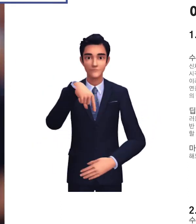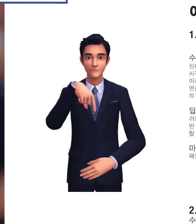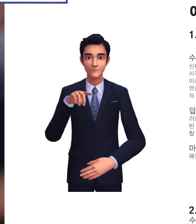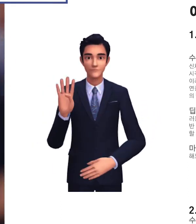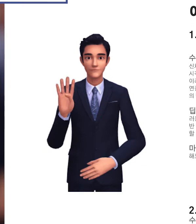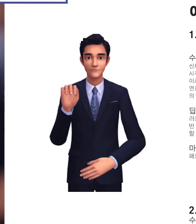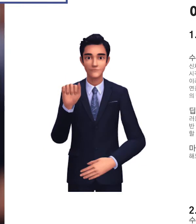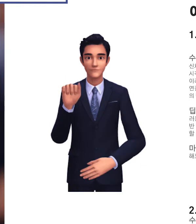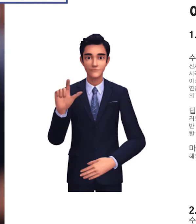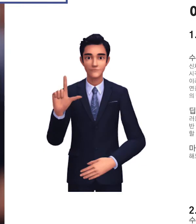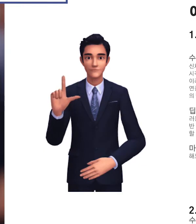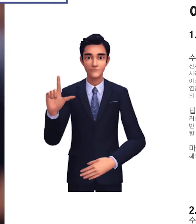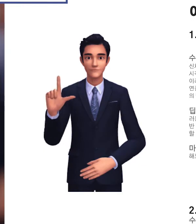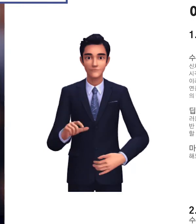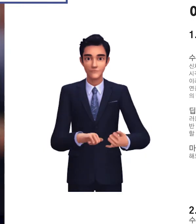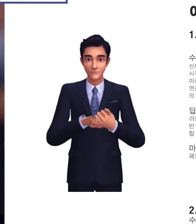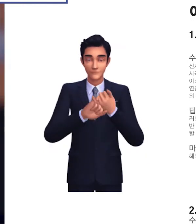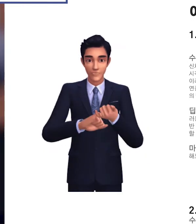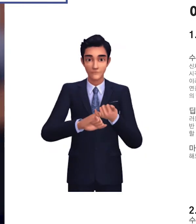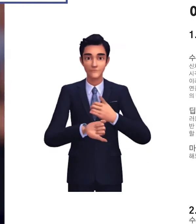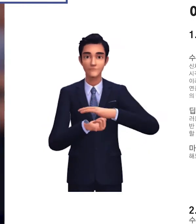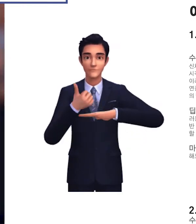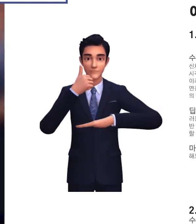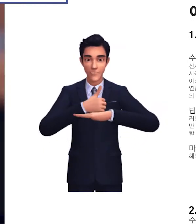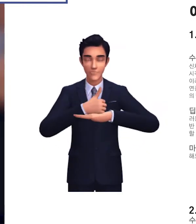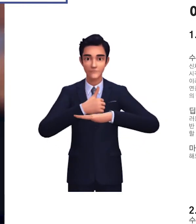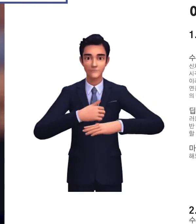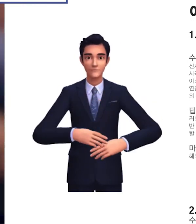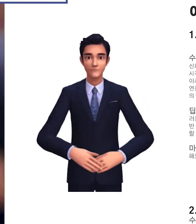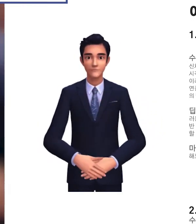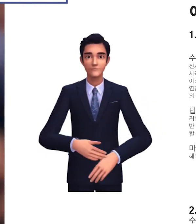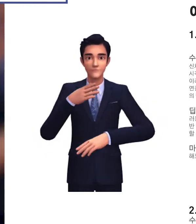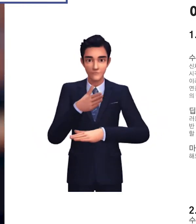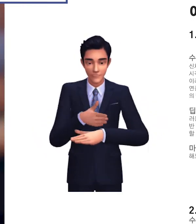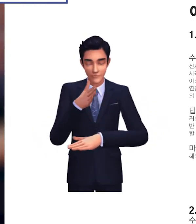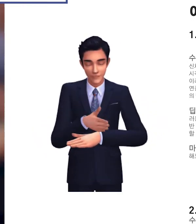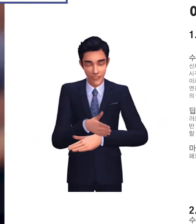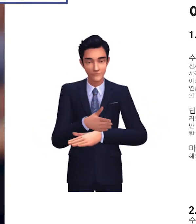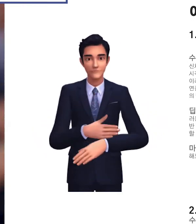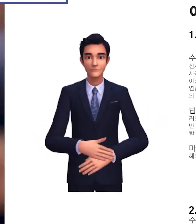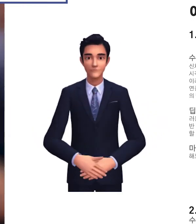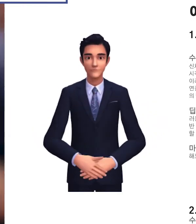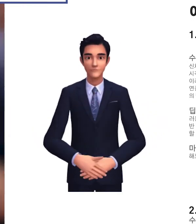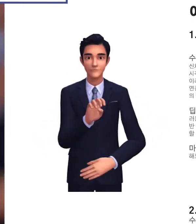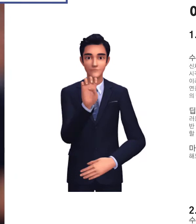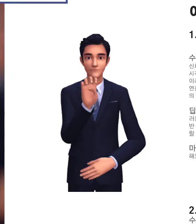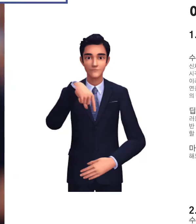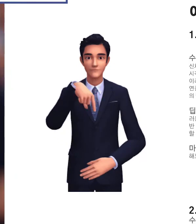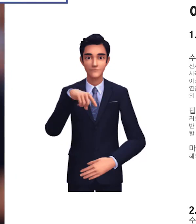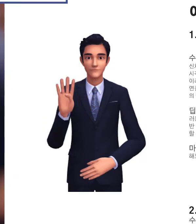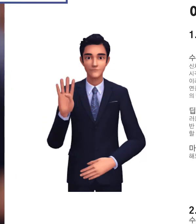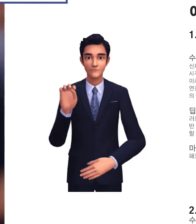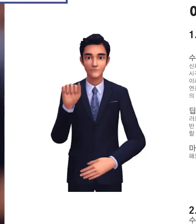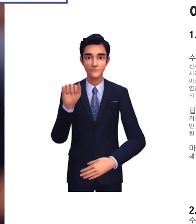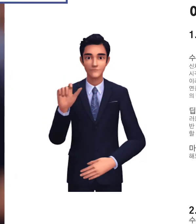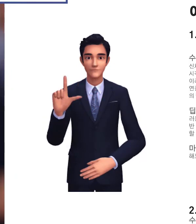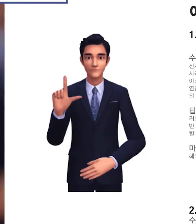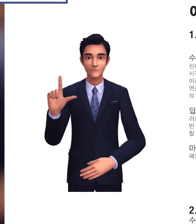이용해 사람이 사용하는 언어를 다른 언어로 번역하는 것을 말합니다. 이렇게 번역한 수어는 수어 통역사의